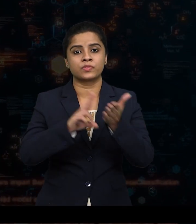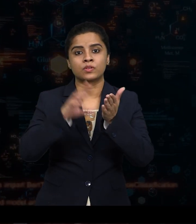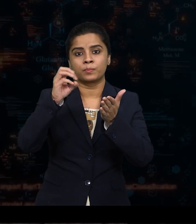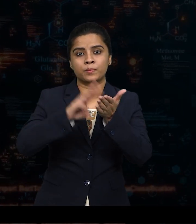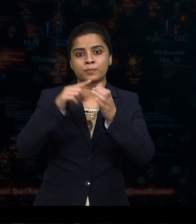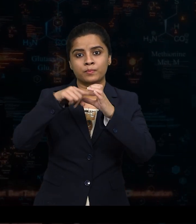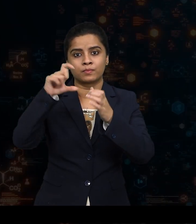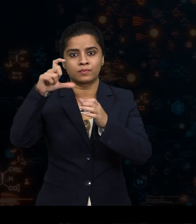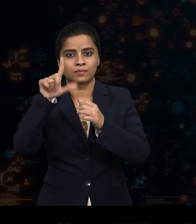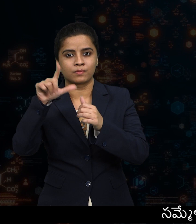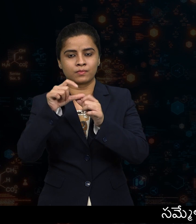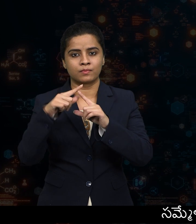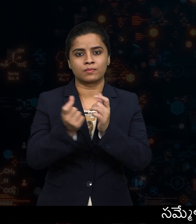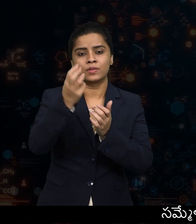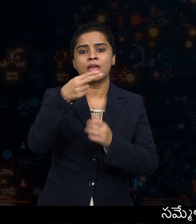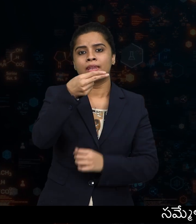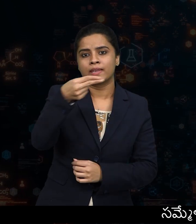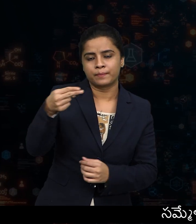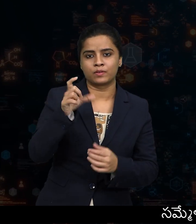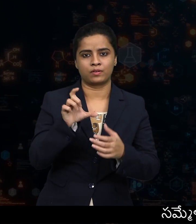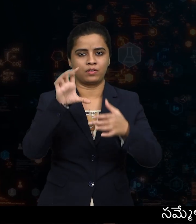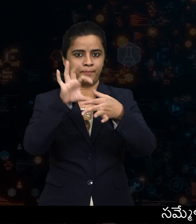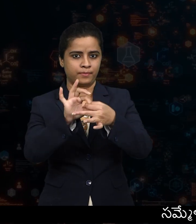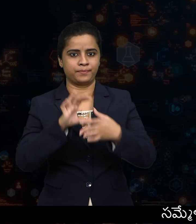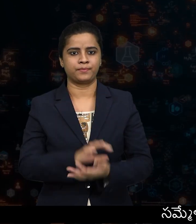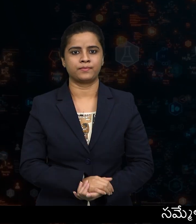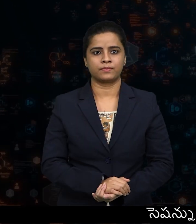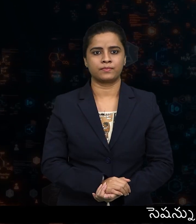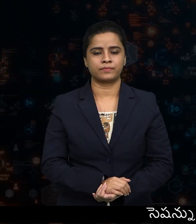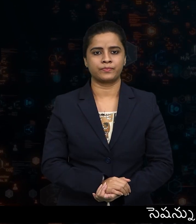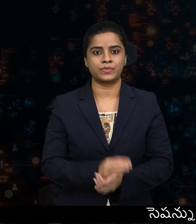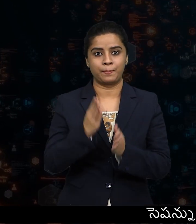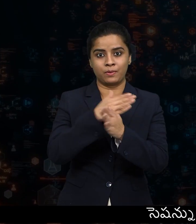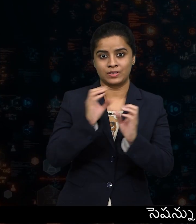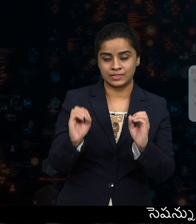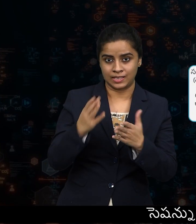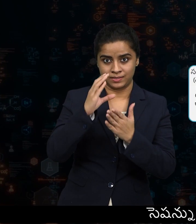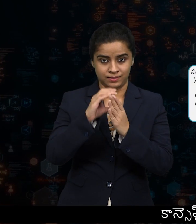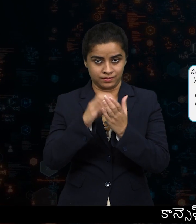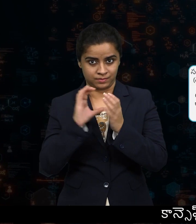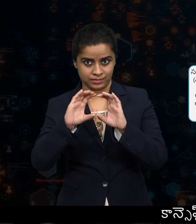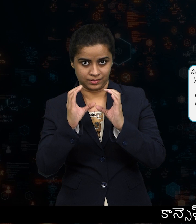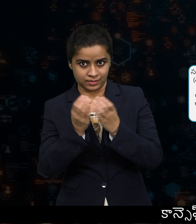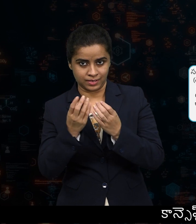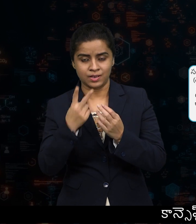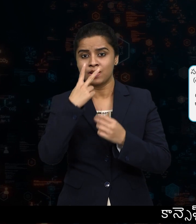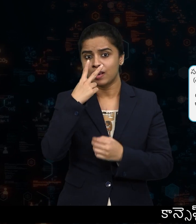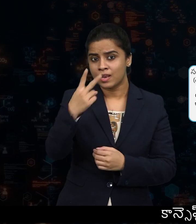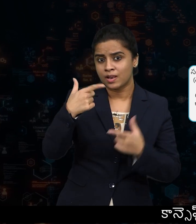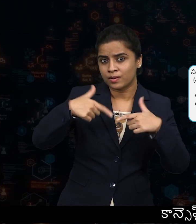నామకరణం, సమ్మేళనం పేరు పెట్టడం. సెషన్ను ప్రారంభించే ముందు కాన్సెప్ట్ మ్యాప్ని చూద్దాం.